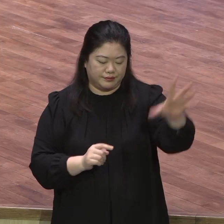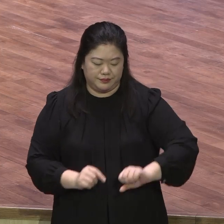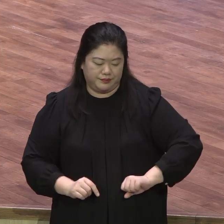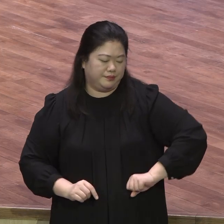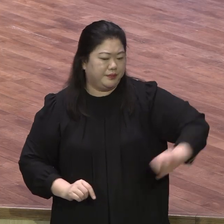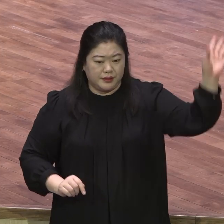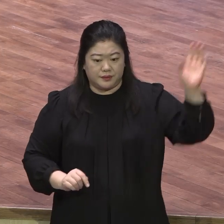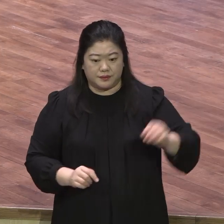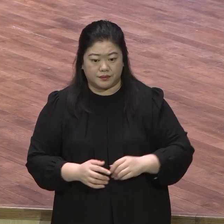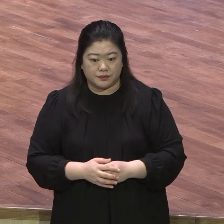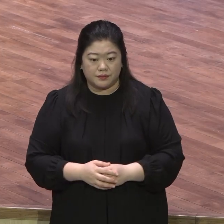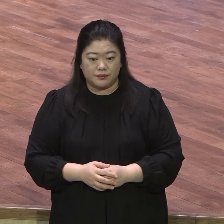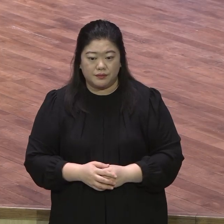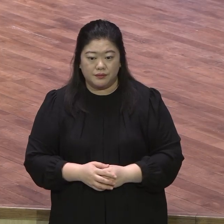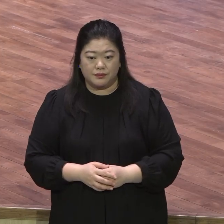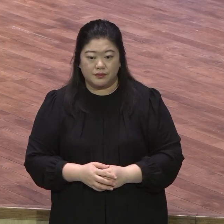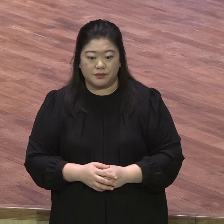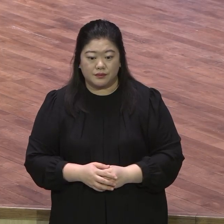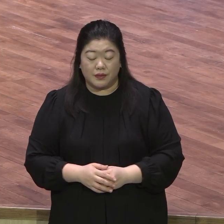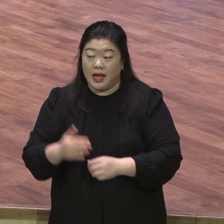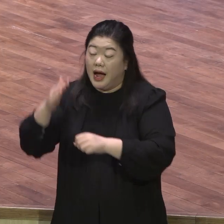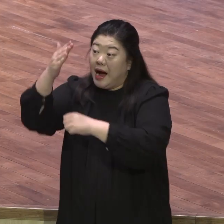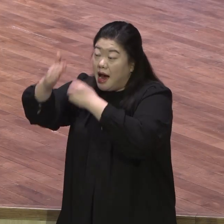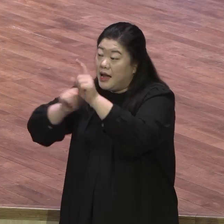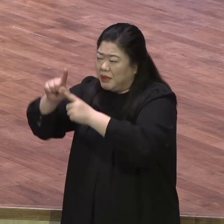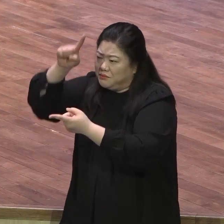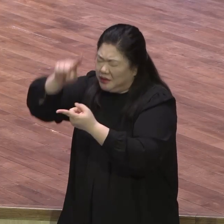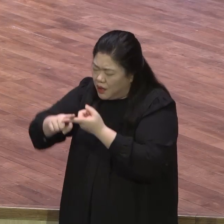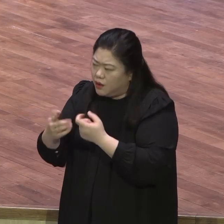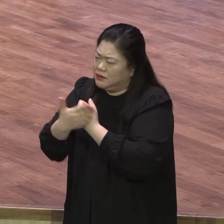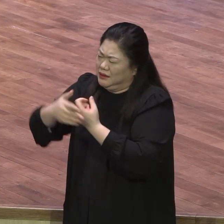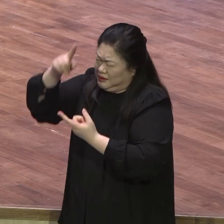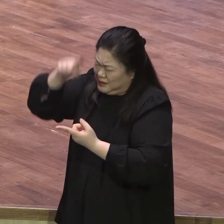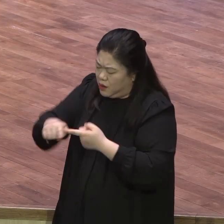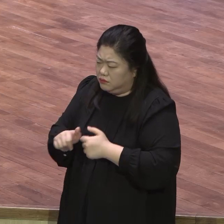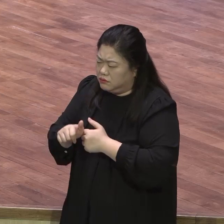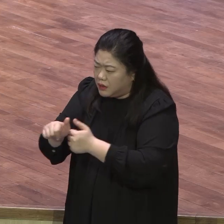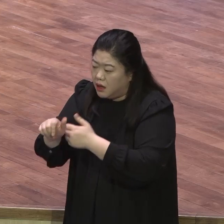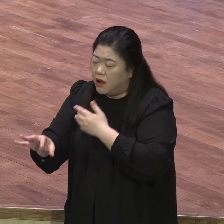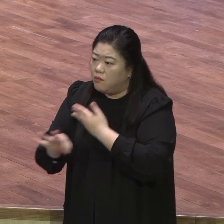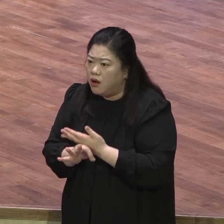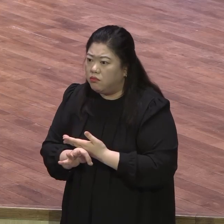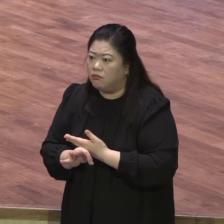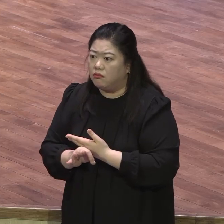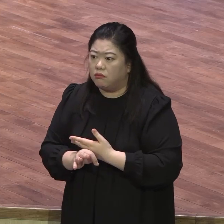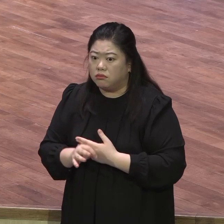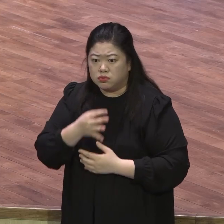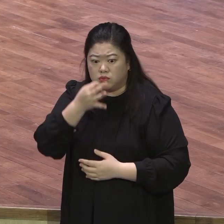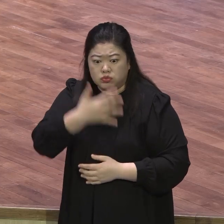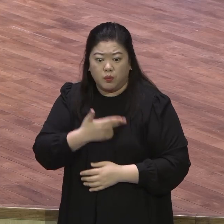되느냐 직분이 힘들지 않아요 말씀의 은혜를 받으니까 감당할 정도가 아니고